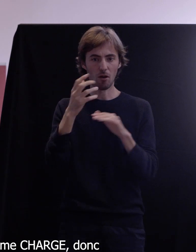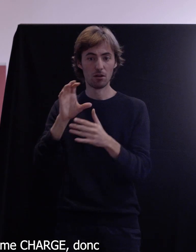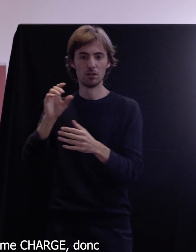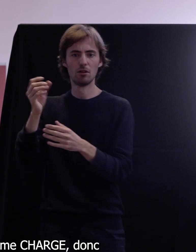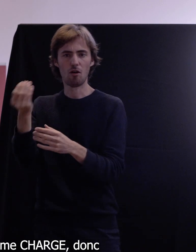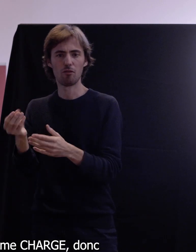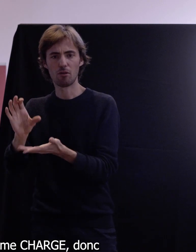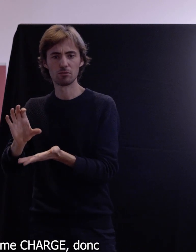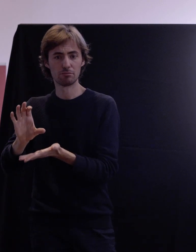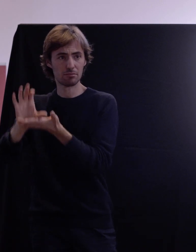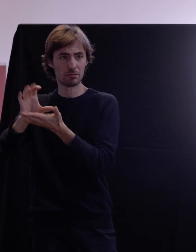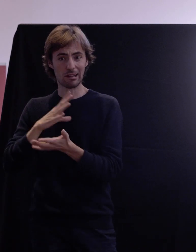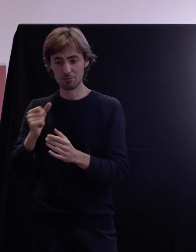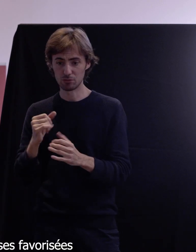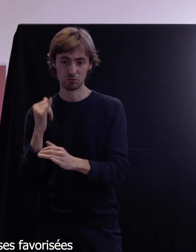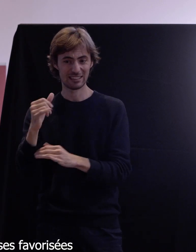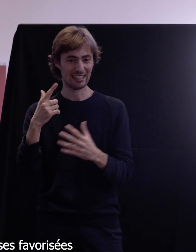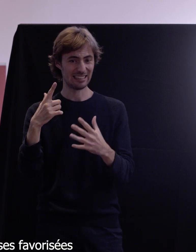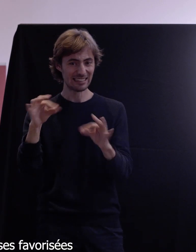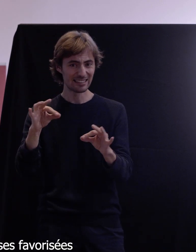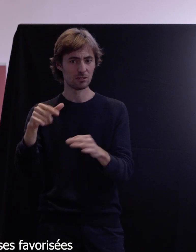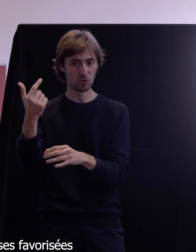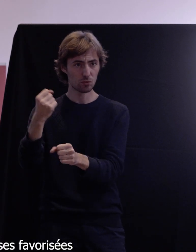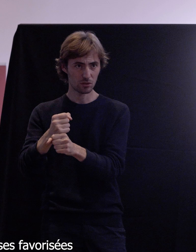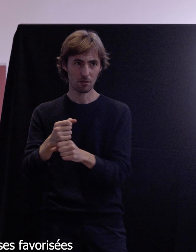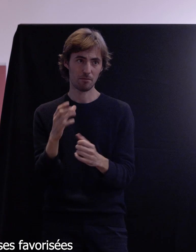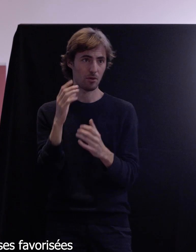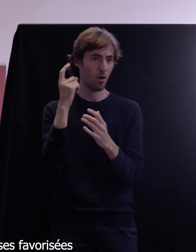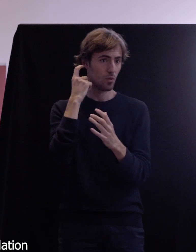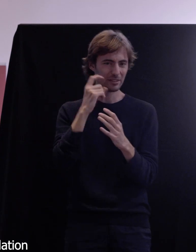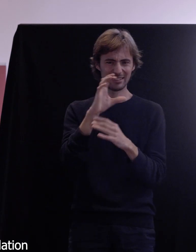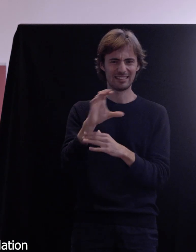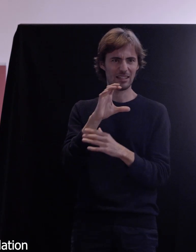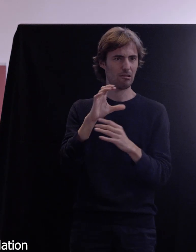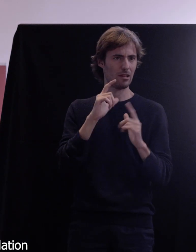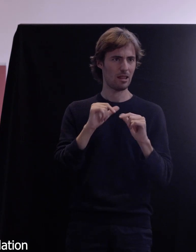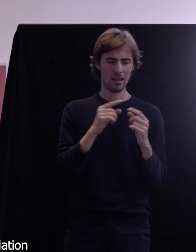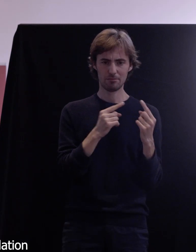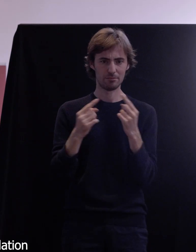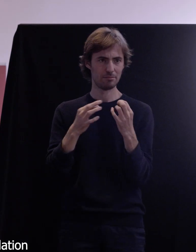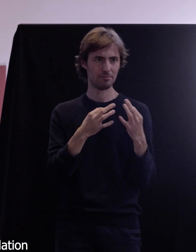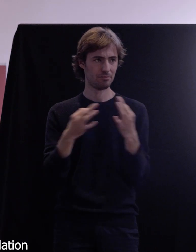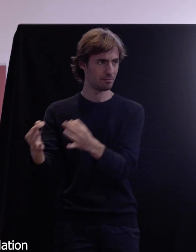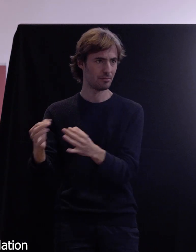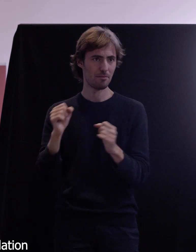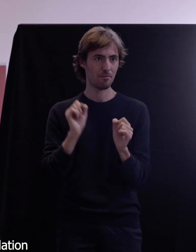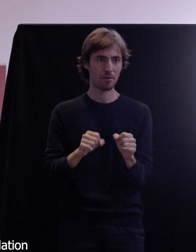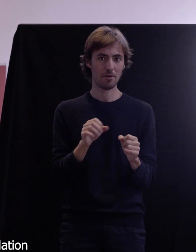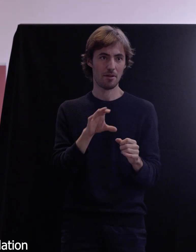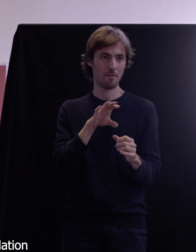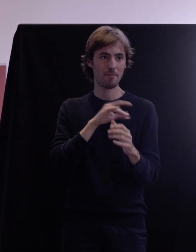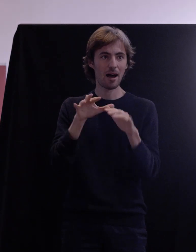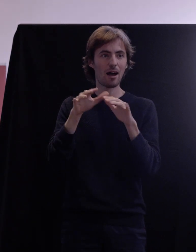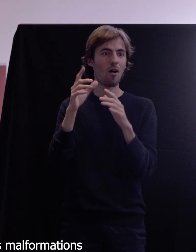donc parfois jusqu'à l'âge de 10-12 ans, des otites séreuses favorisées par les problèmes de ventilation de